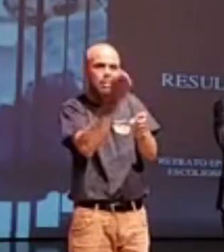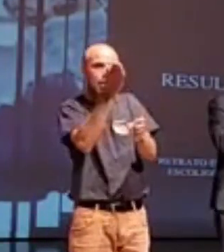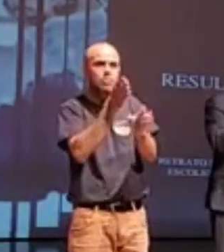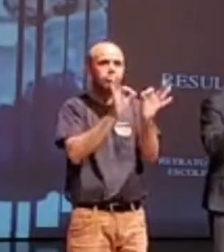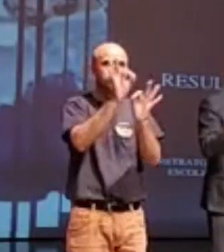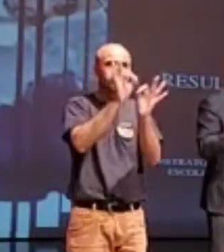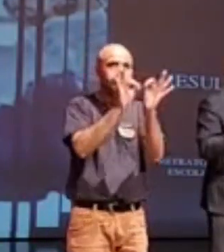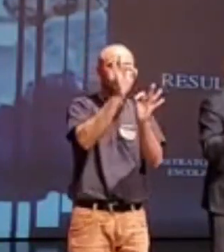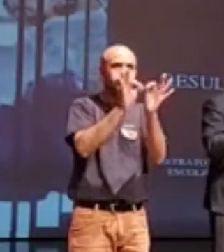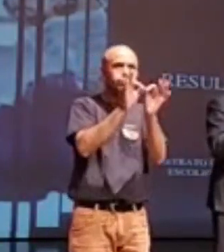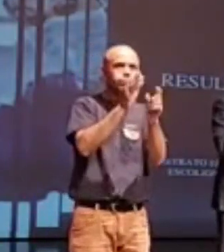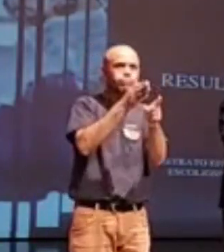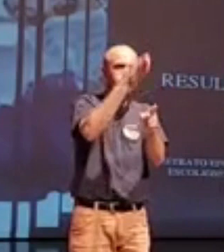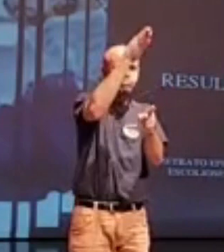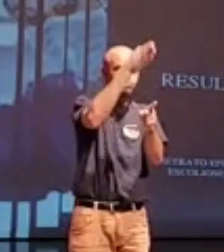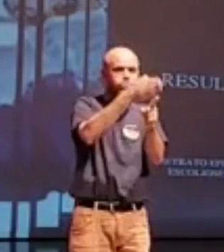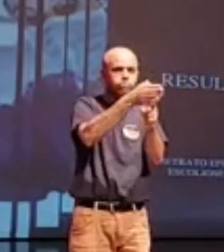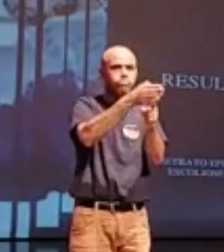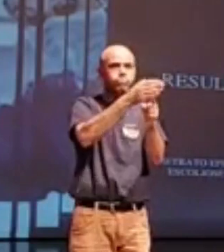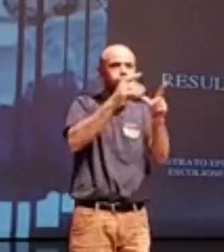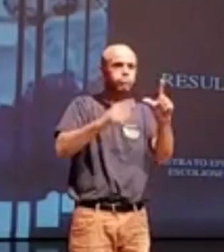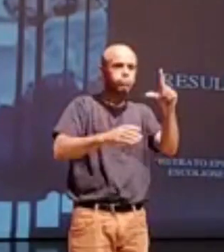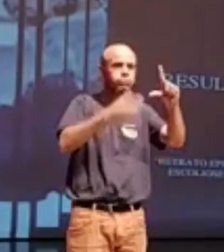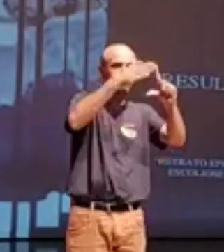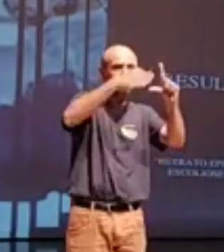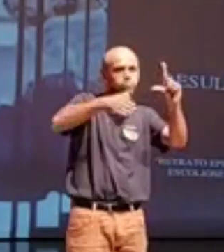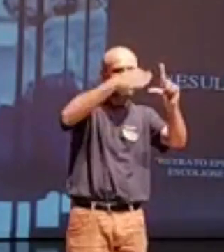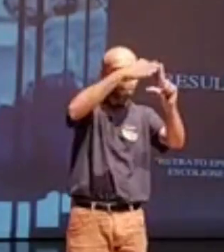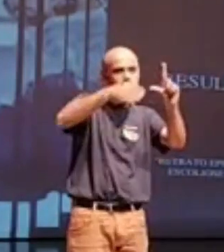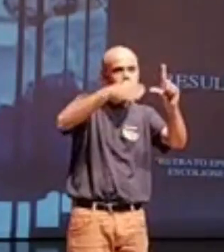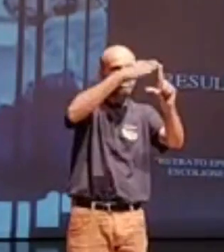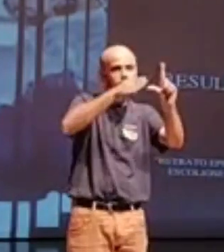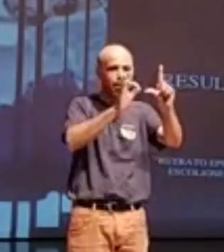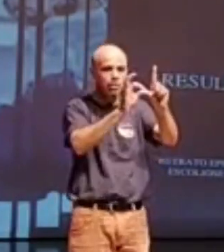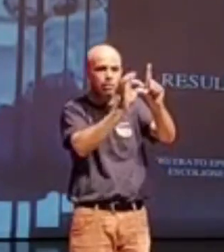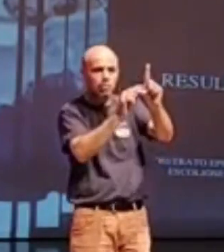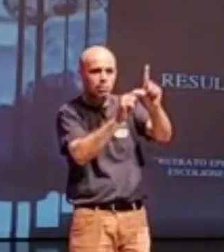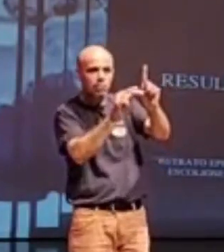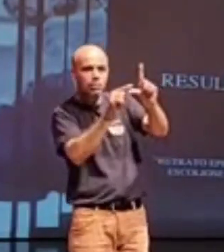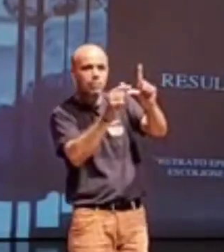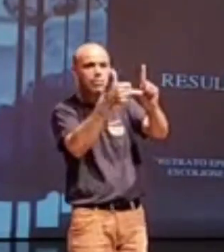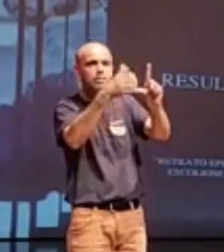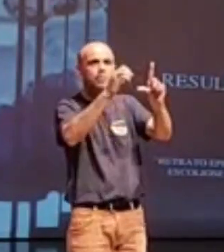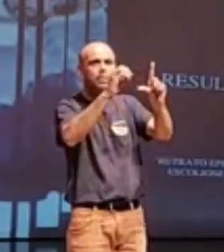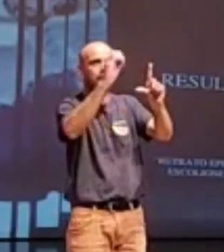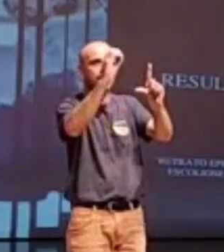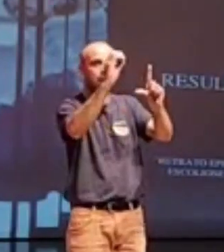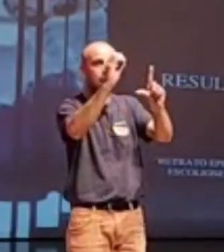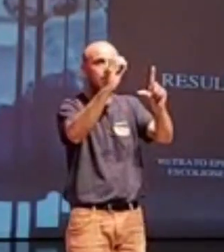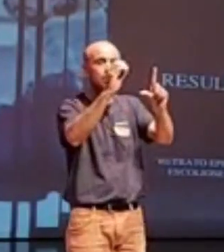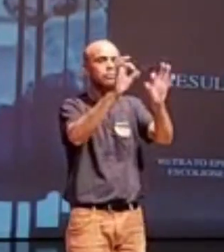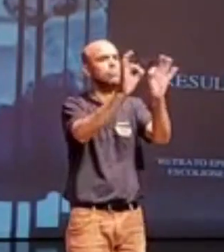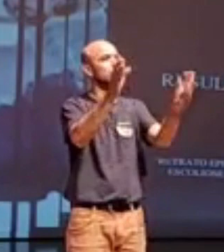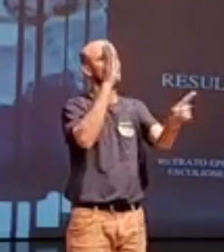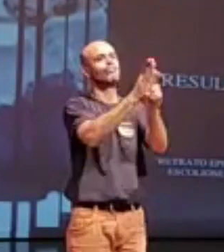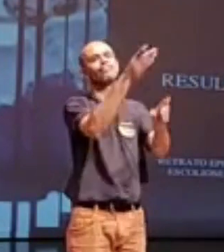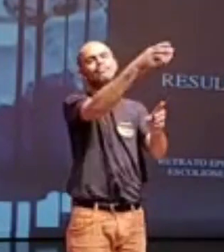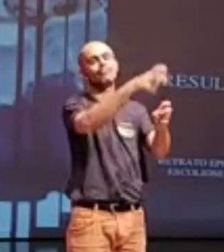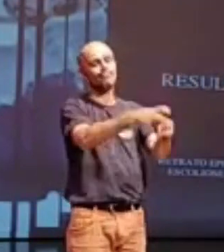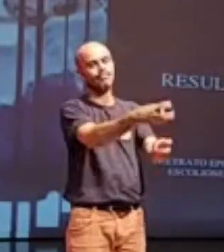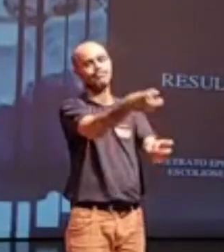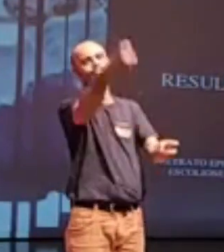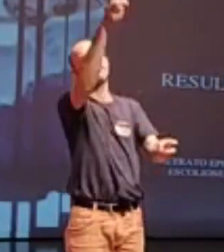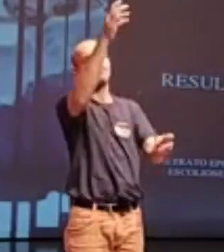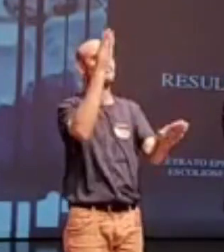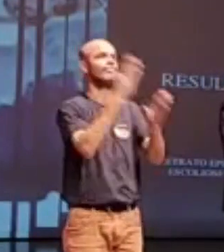por trigonometria básica, né? Você mede esse ângulo, se passa de 10 graus, faz o diagnóstico de escoliose. É simples assim, tá?